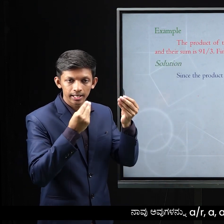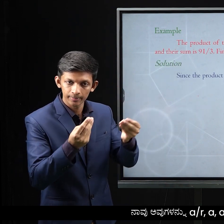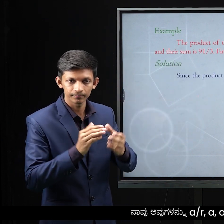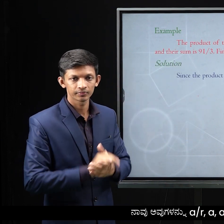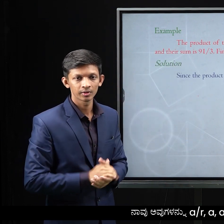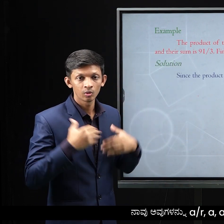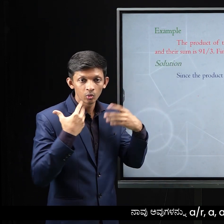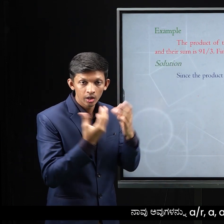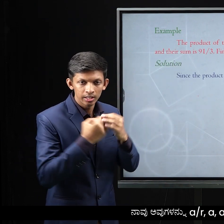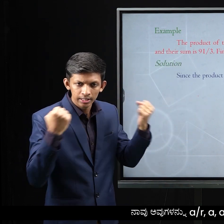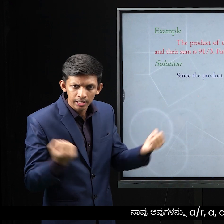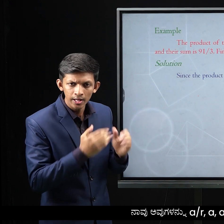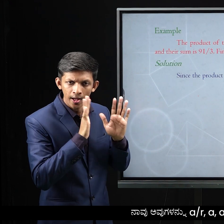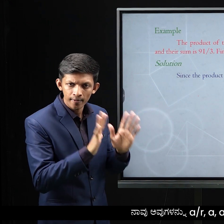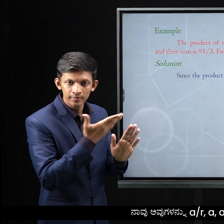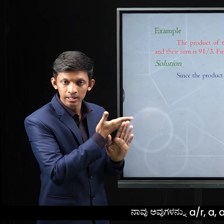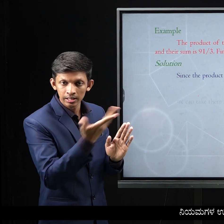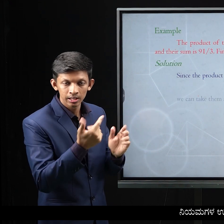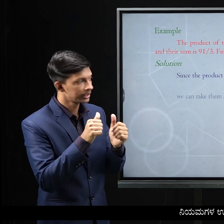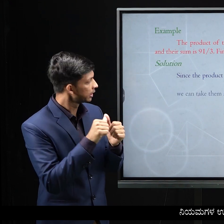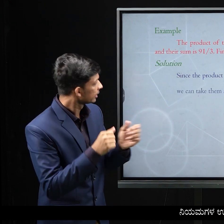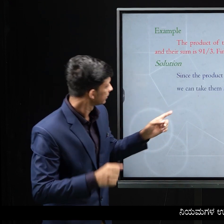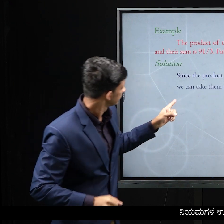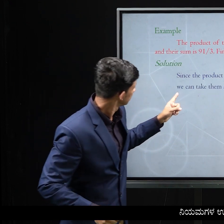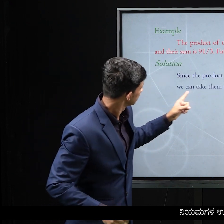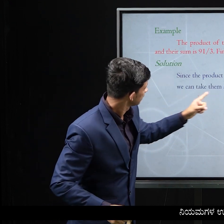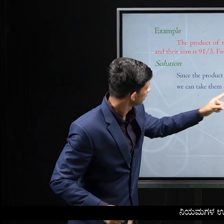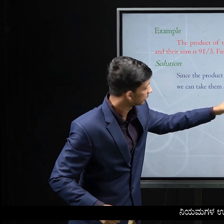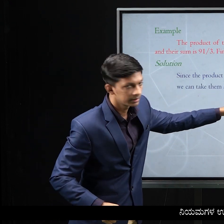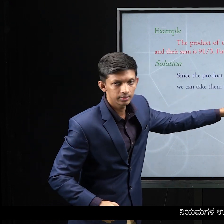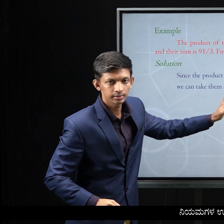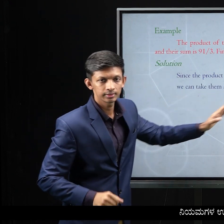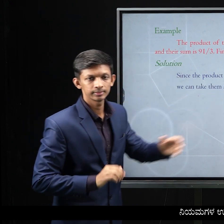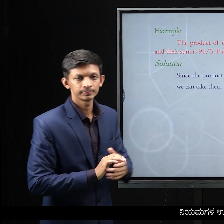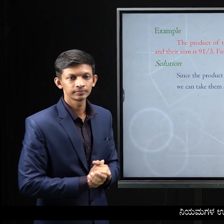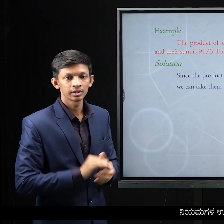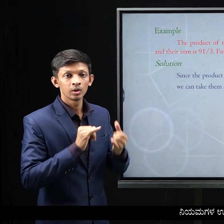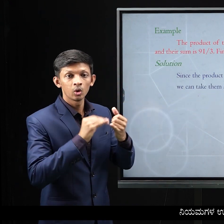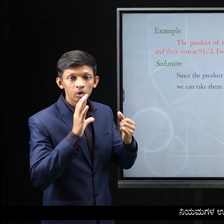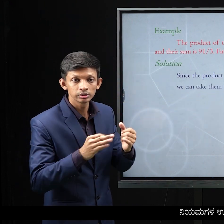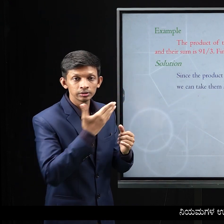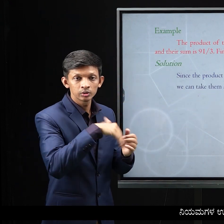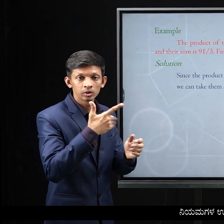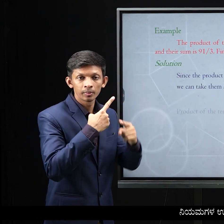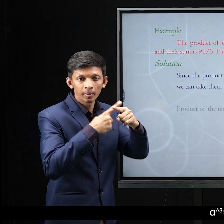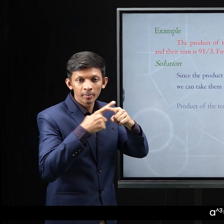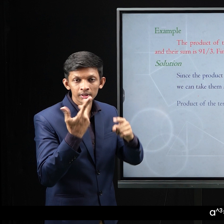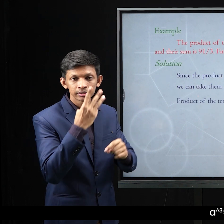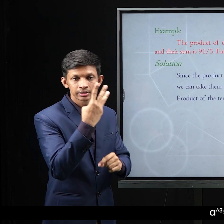AR ಎಂದು ತೆಗೆದುಕೊಳ್ಳಬಹುದು. ನಿಯಮಗಳ ಉತ್ಪನ್ನ ಇಸ್ಕ್ವಲ್ ಟು 343 a ಪವರ್